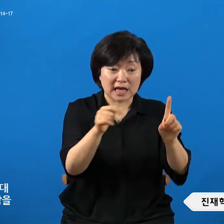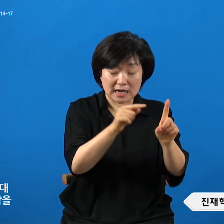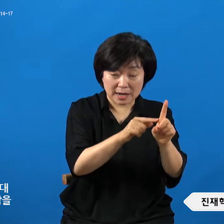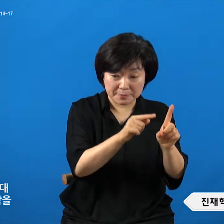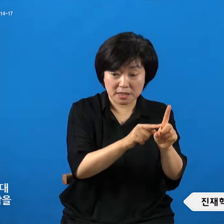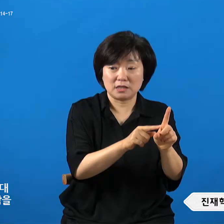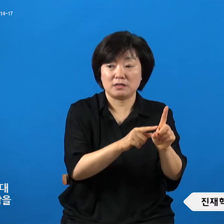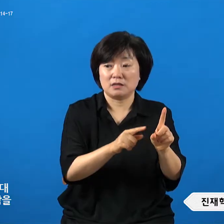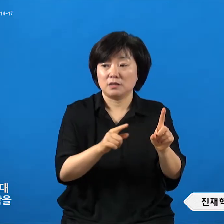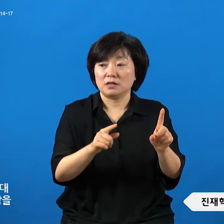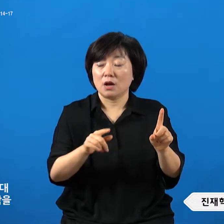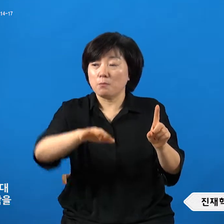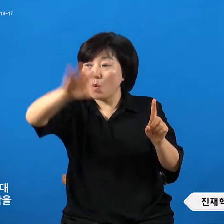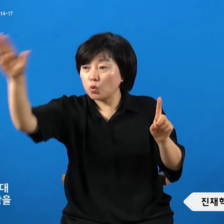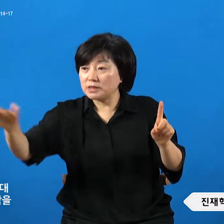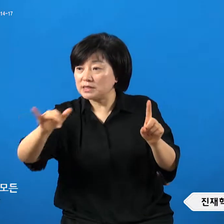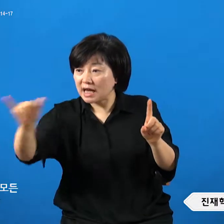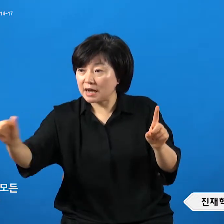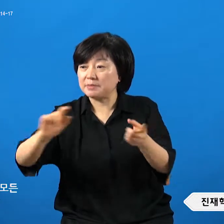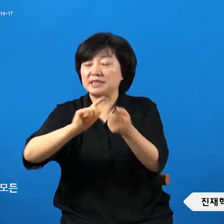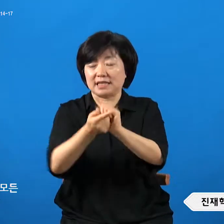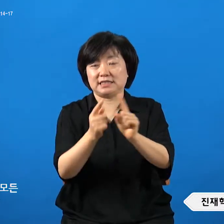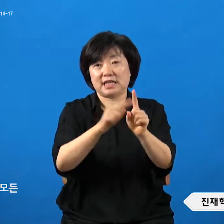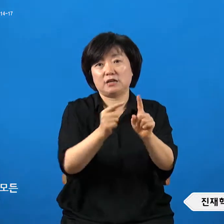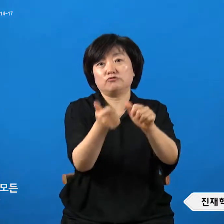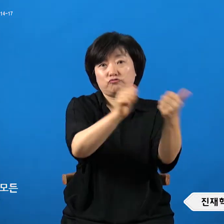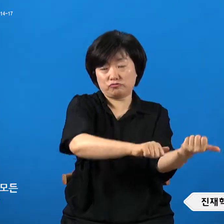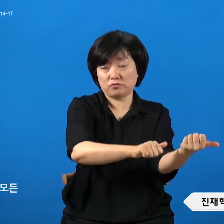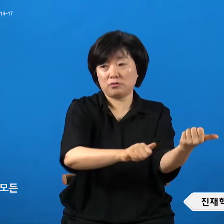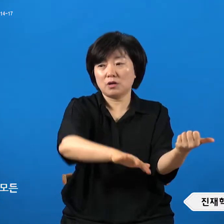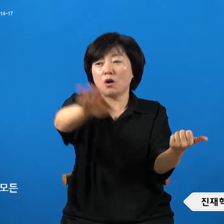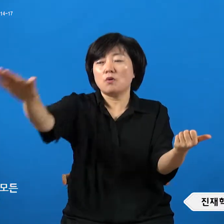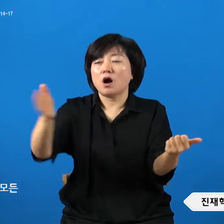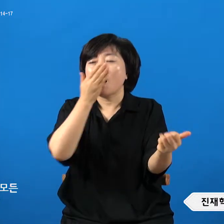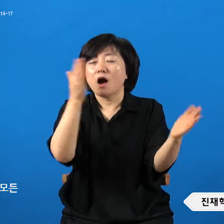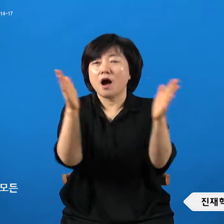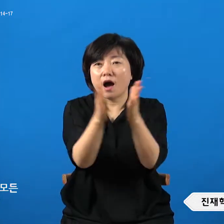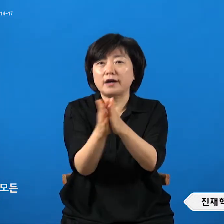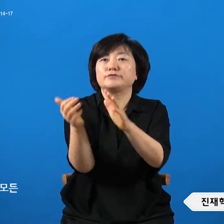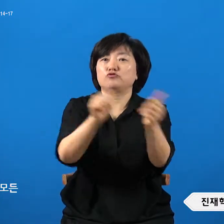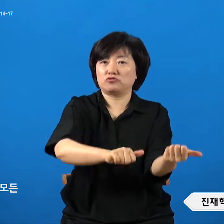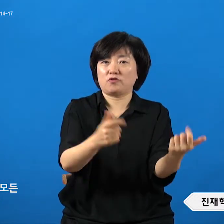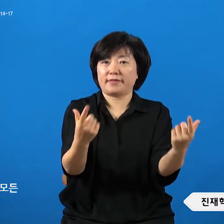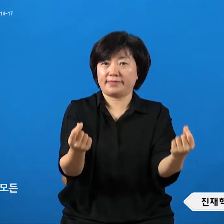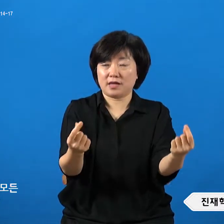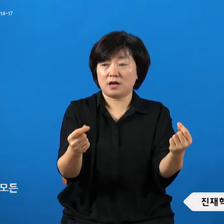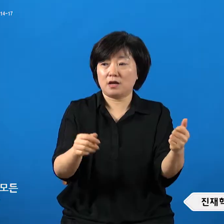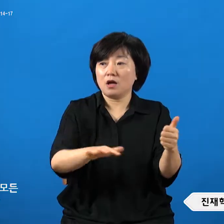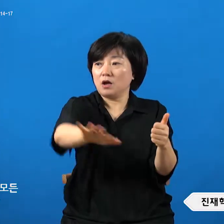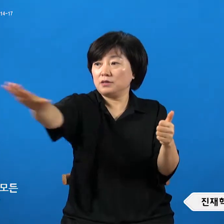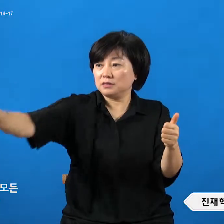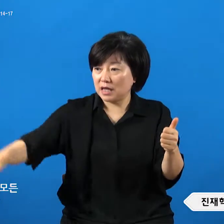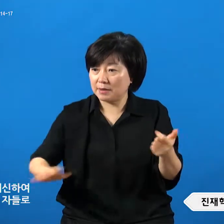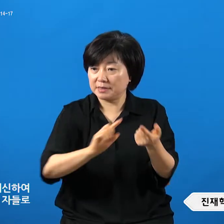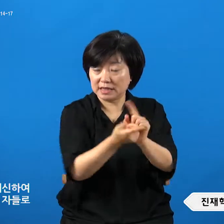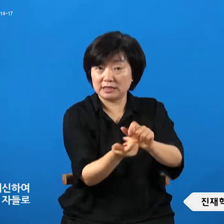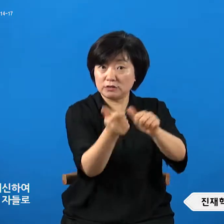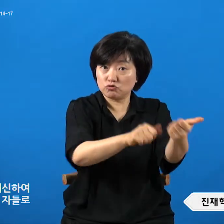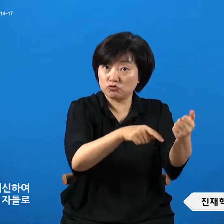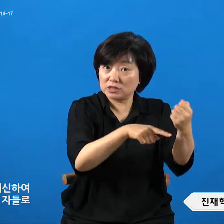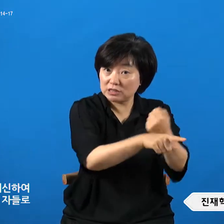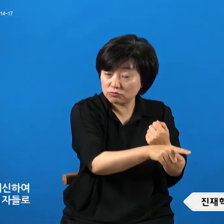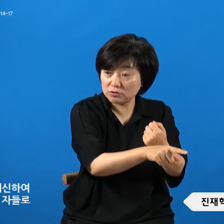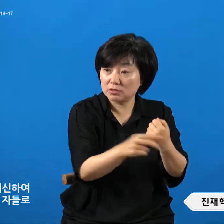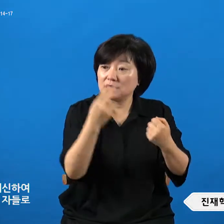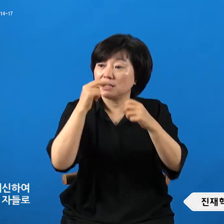모든 사람을 대신하여 죽었은즉 모든 사람이 죽은 것이라. 그가 모든 사람을 대신하여 죽으심은 살아있는 자들로